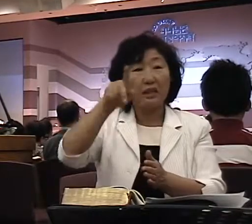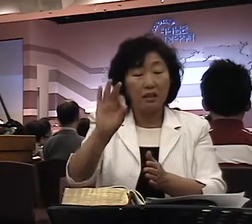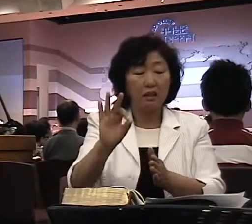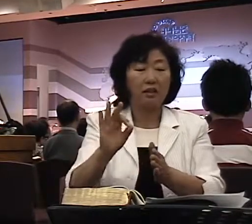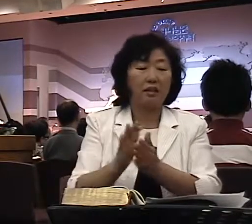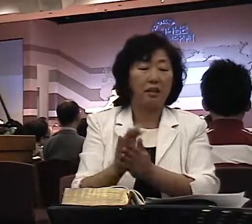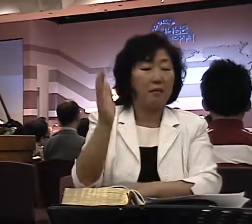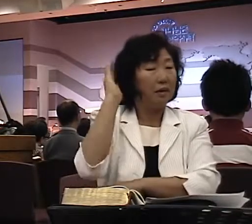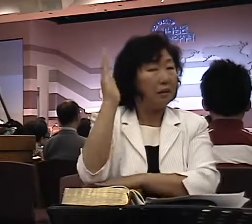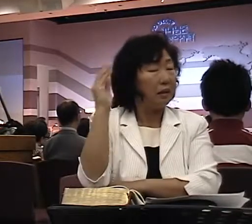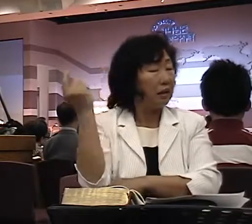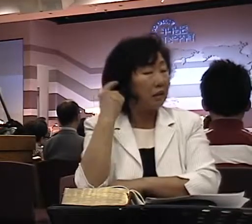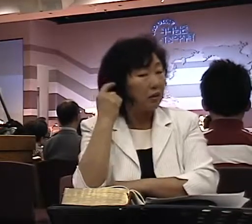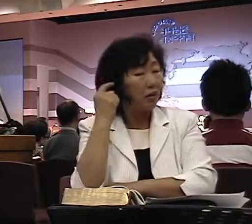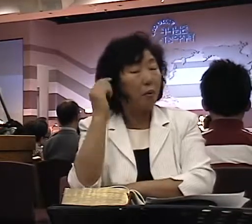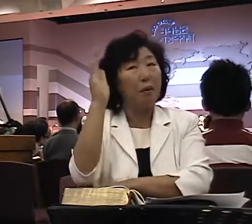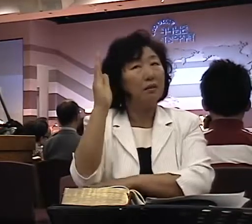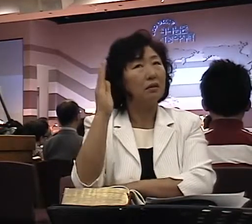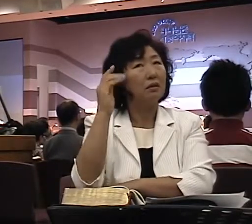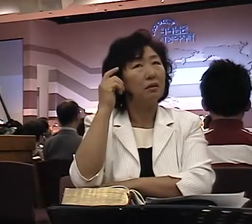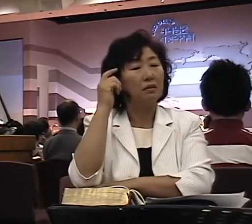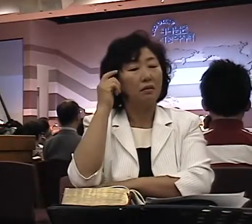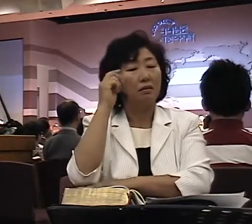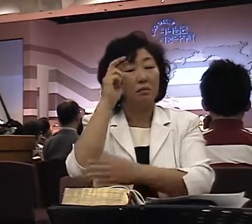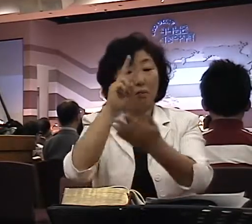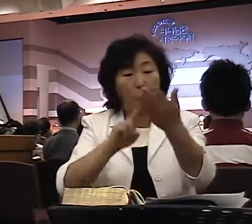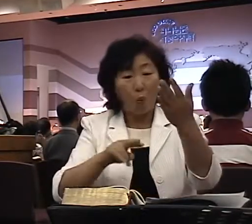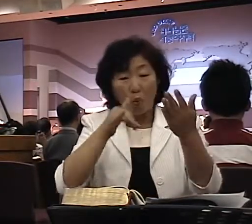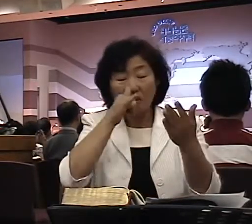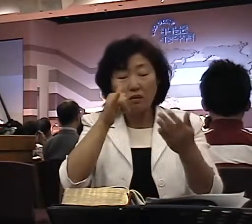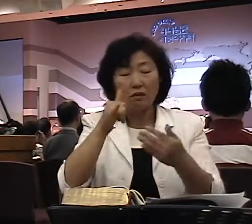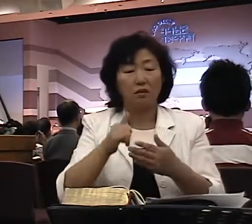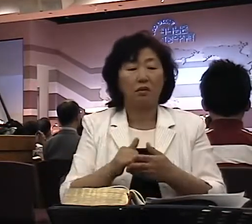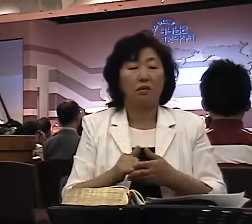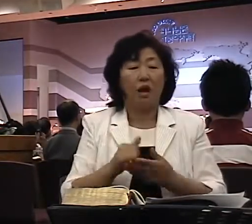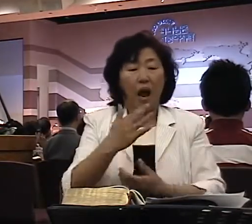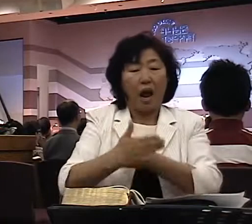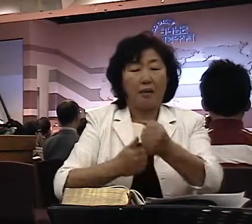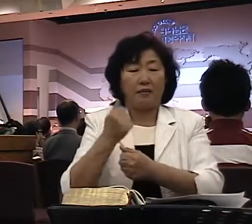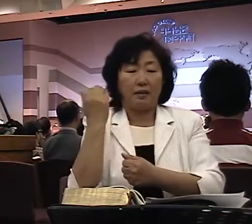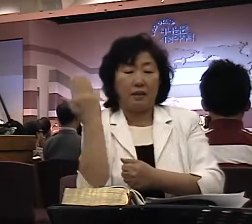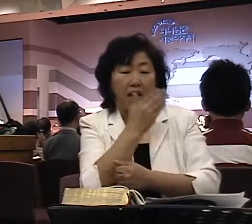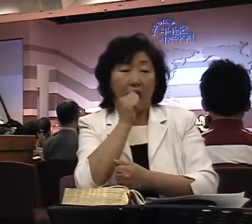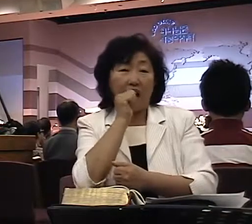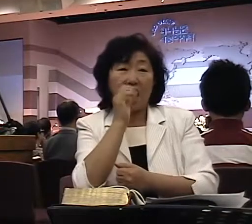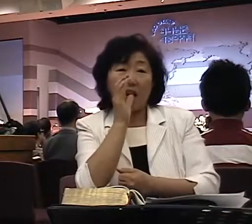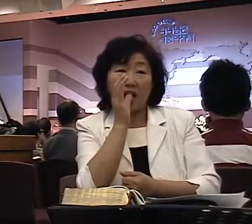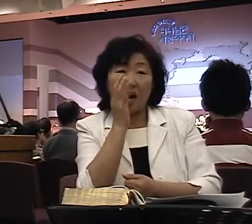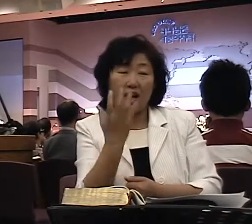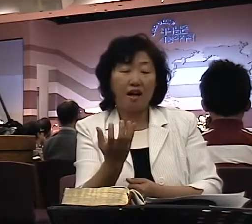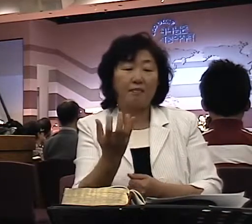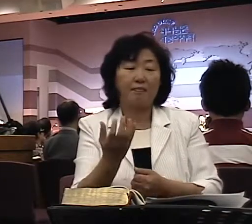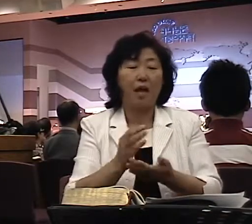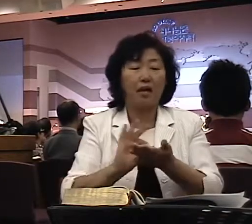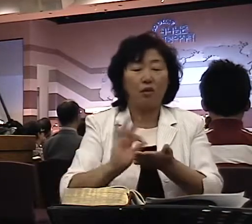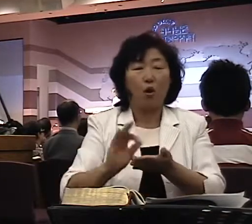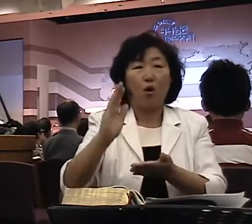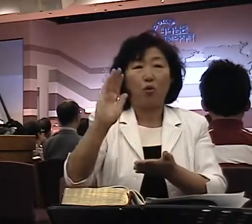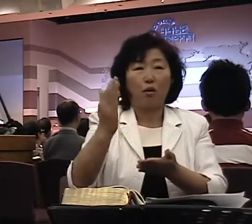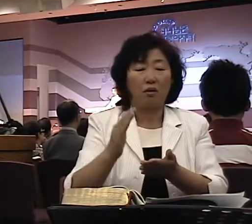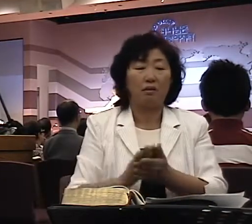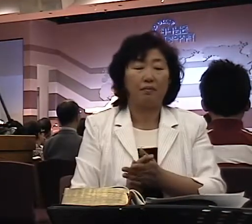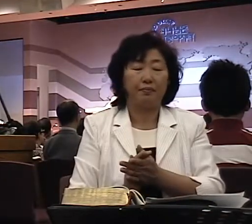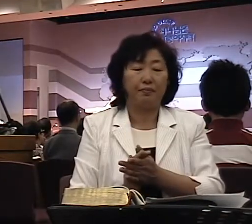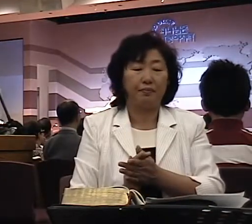있는데, 메시지를 상고하고 있는데, 이 메시지는 하나님께서는 깨끗한 그릇을 사용하신다는 거예요. 그래서 오늘